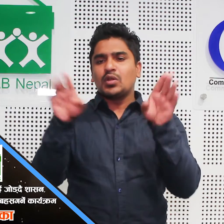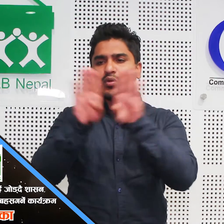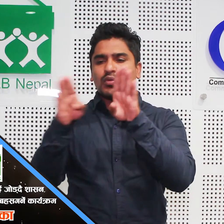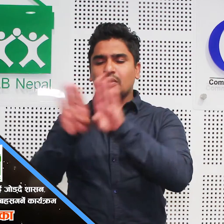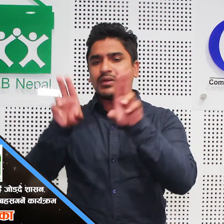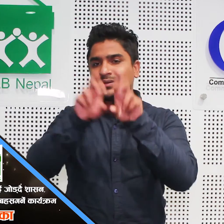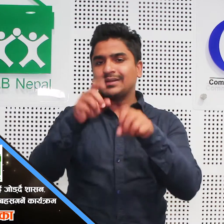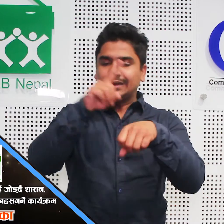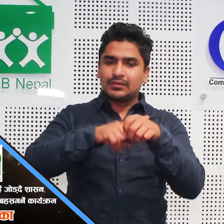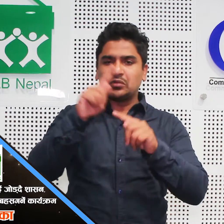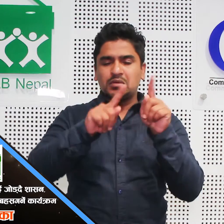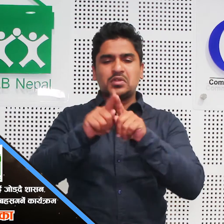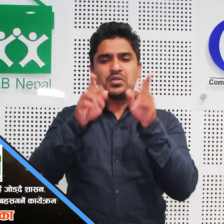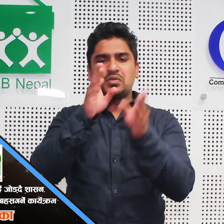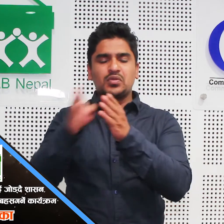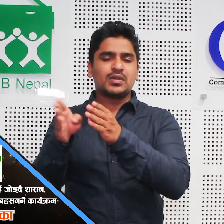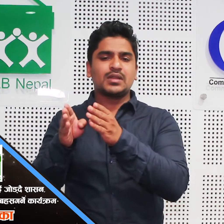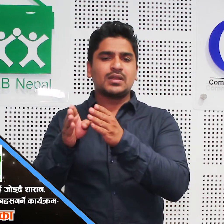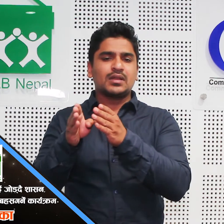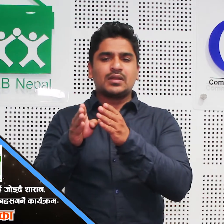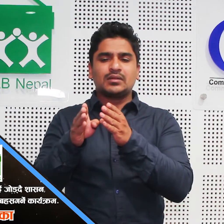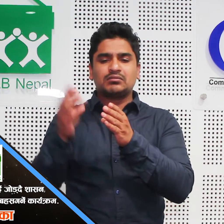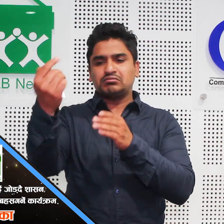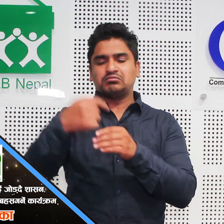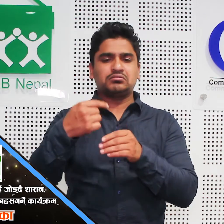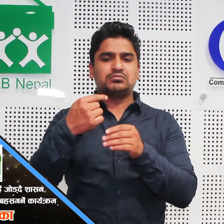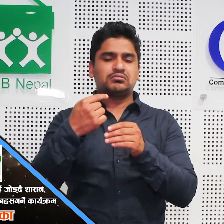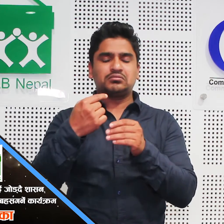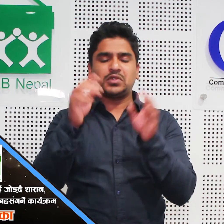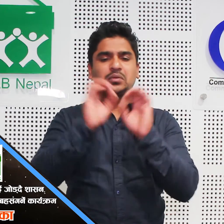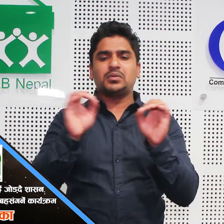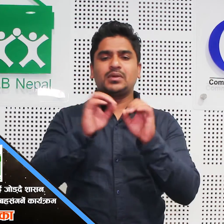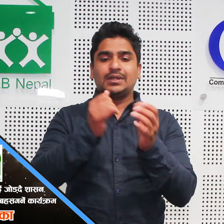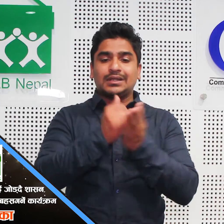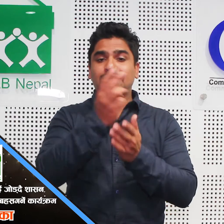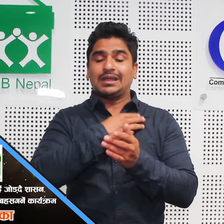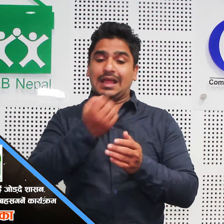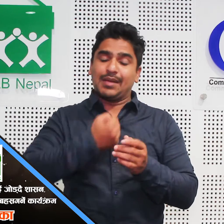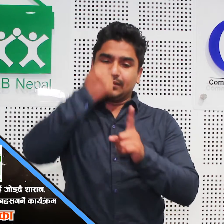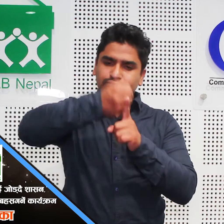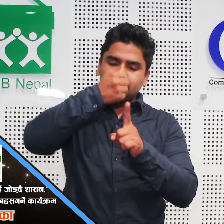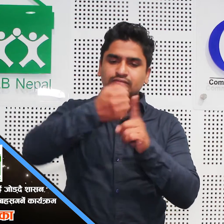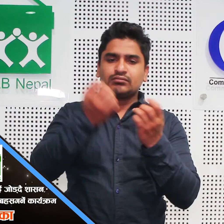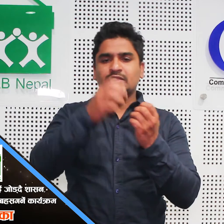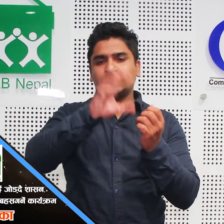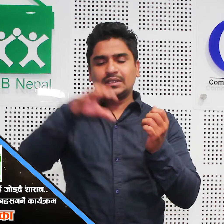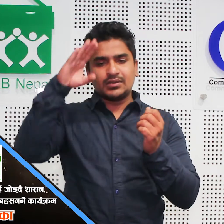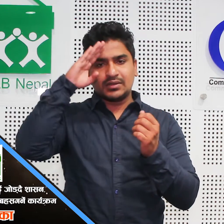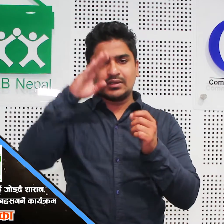कुनै पनि योजना कृषकको सम्म ल्याएको देखिँदैन. कृषकले आफैले मेहनत गरे स्थानीय स्तरमा र त्यसलाई अब जस्तो भन्दा साग